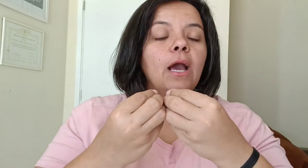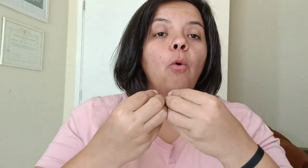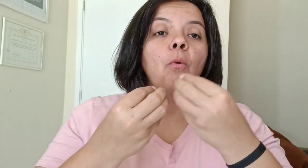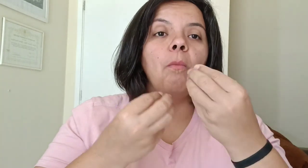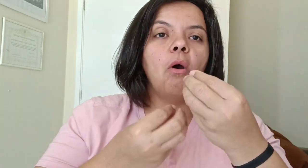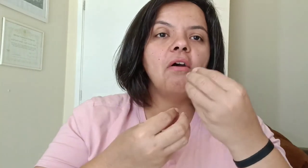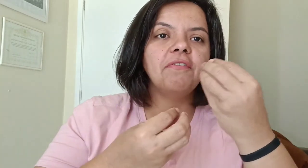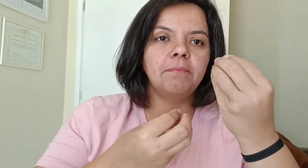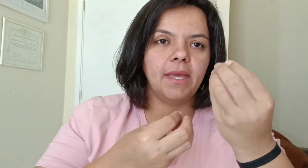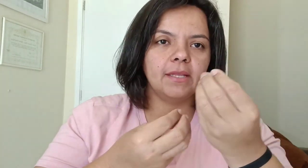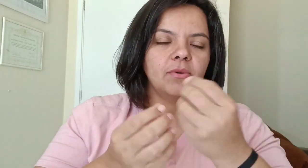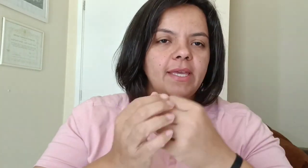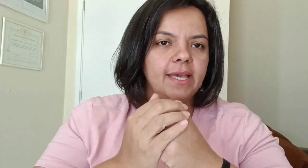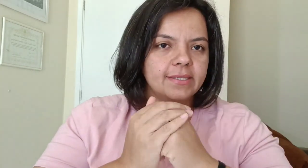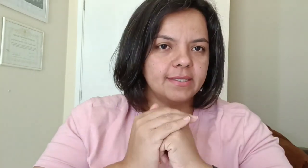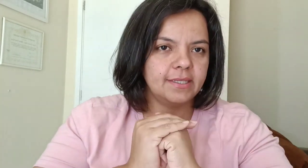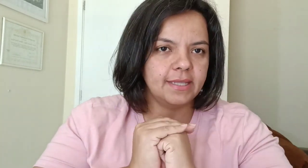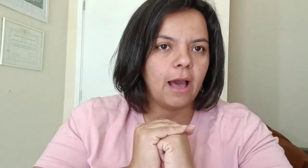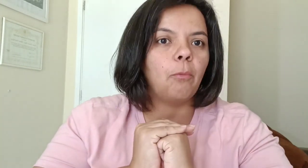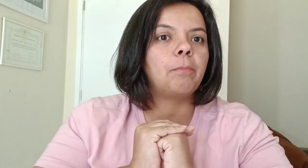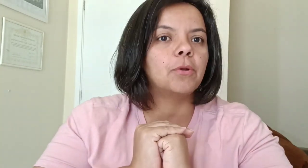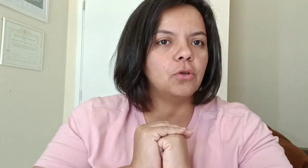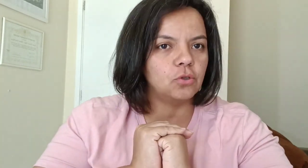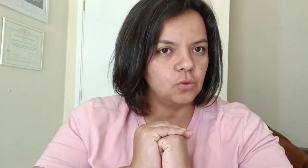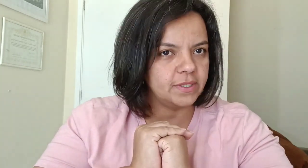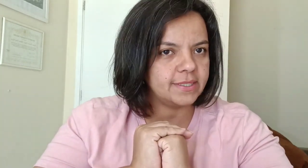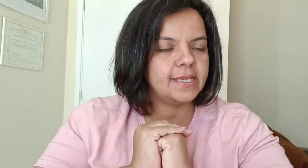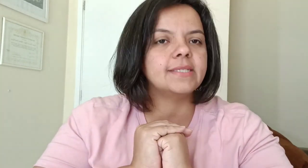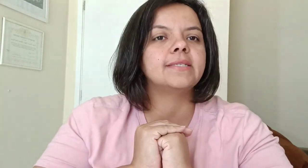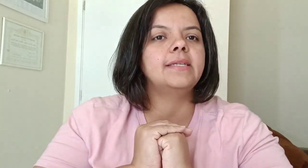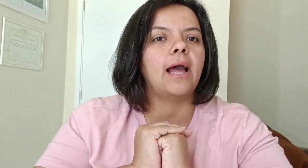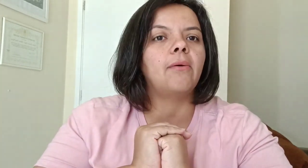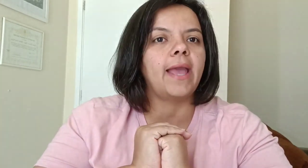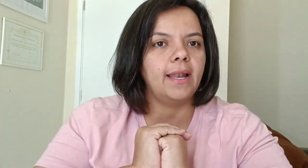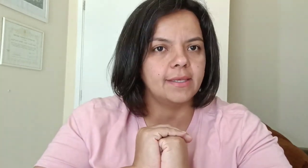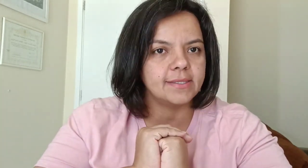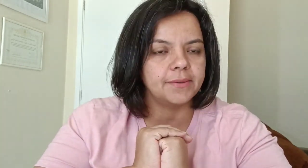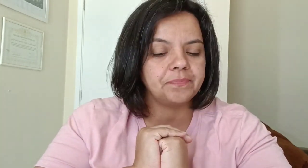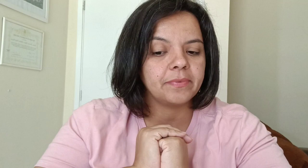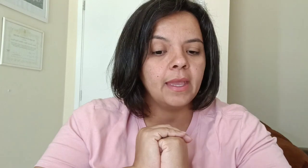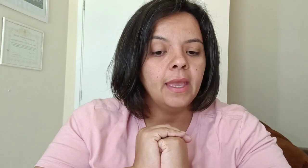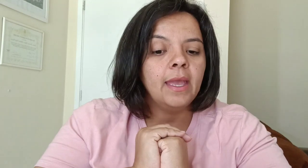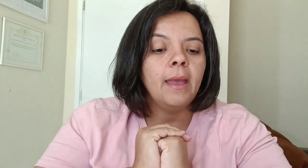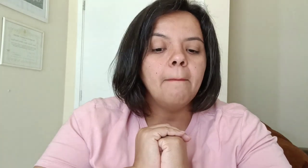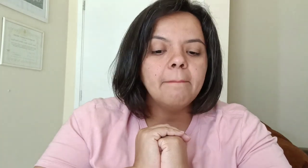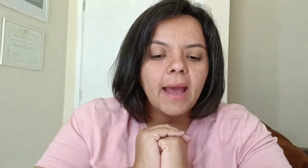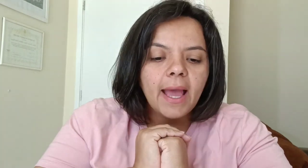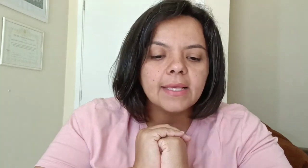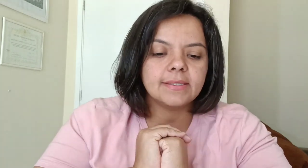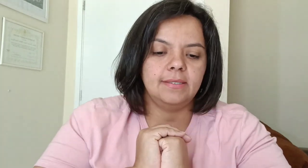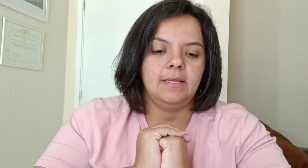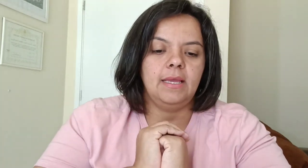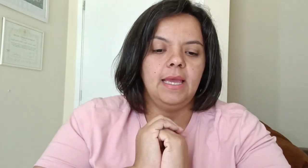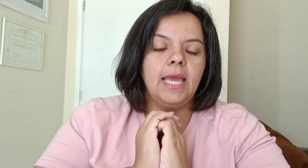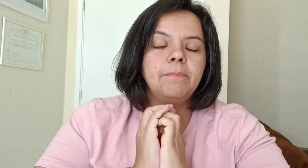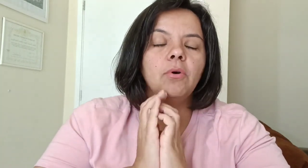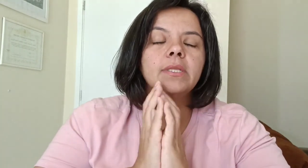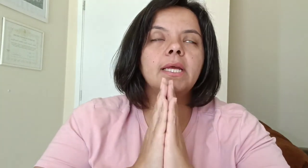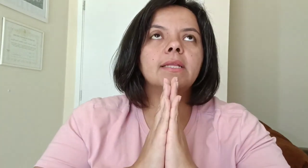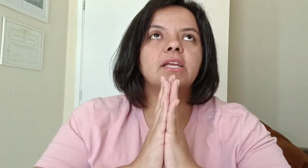o movimento que esse sinal produz, que esse sinal realiza. Mas é importante a